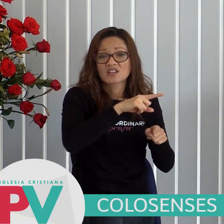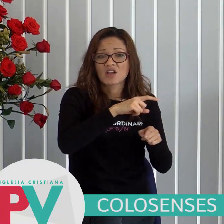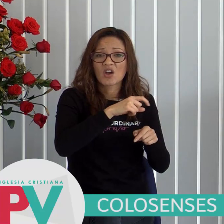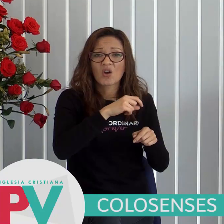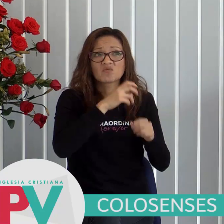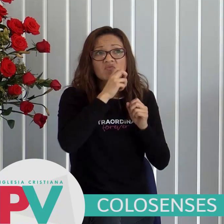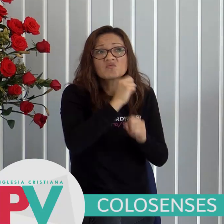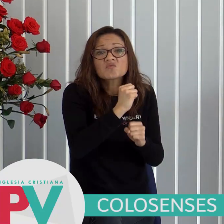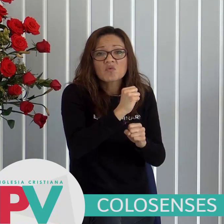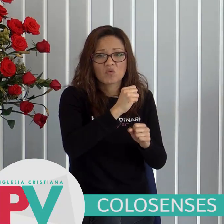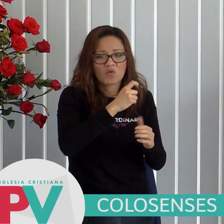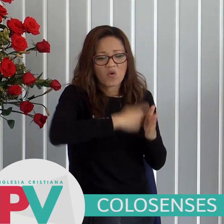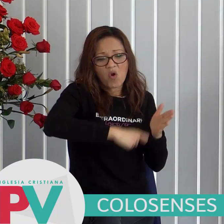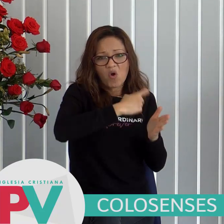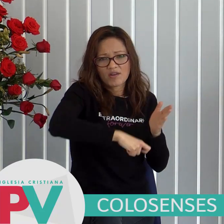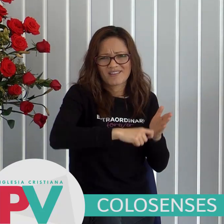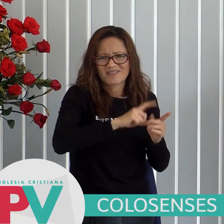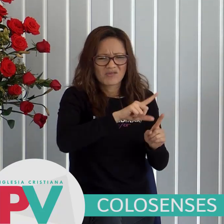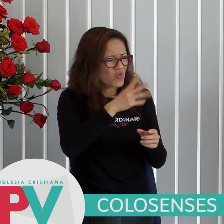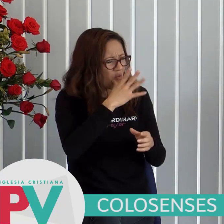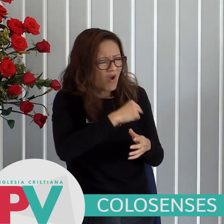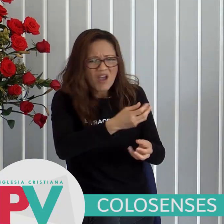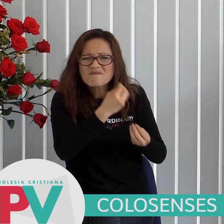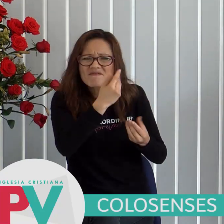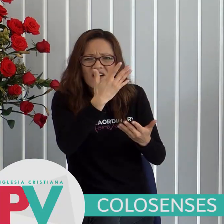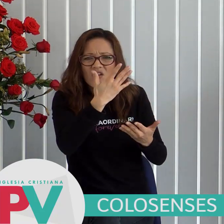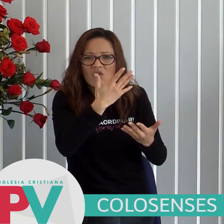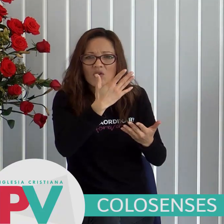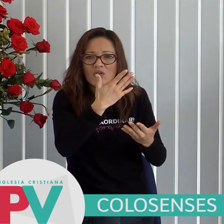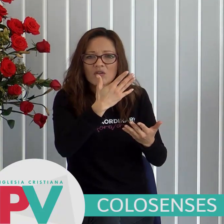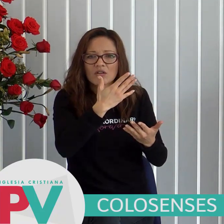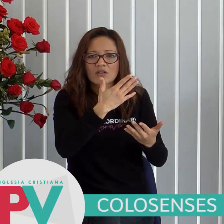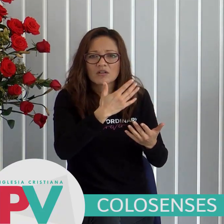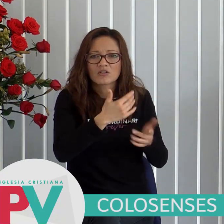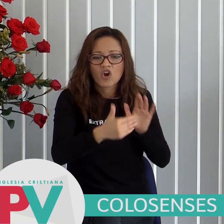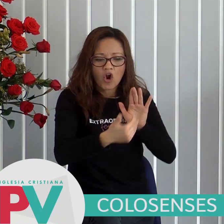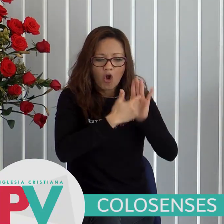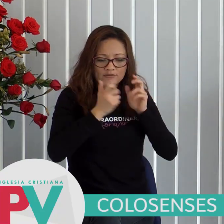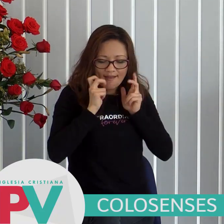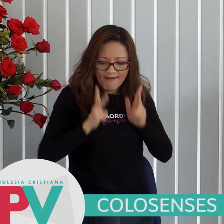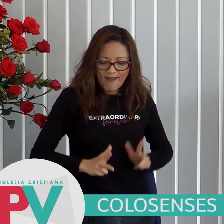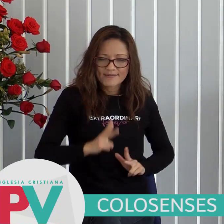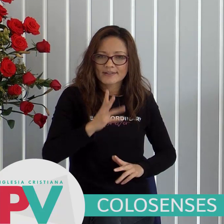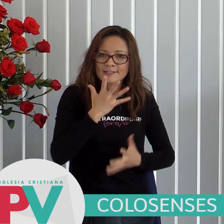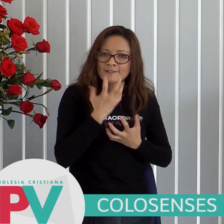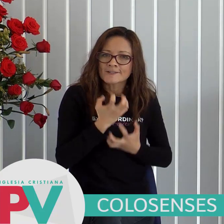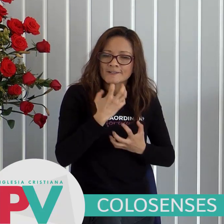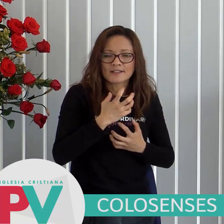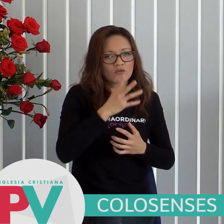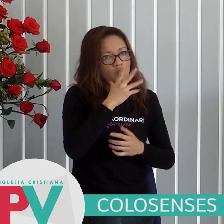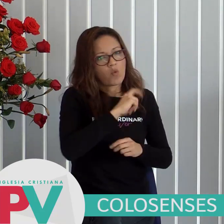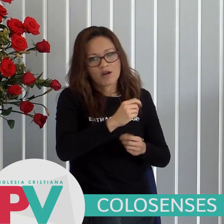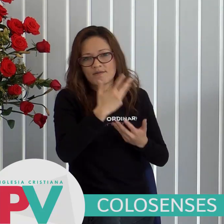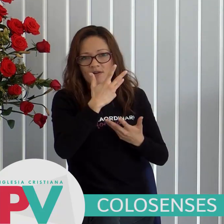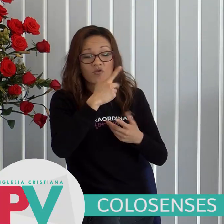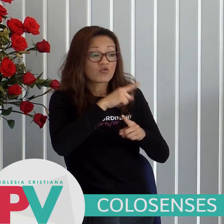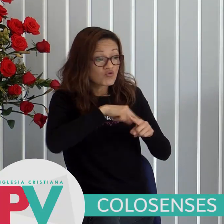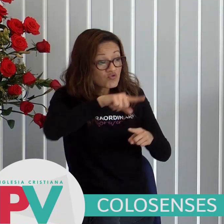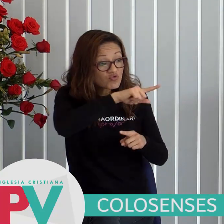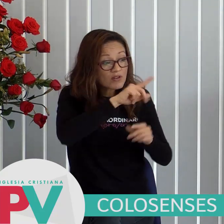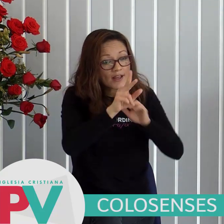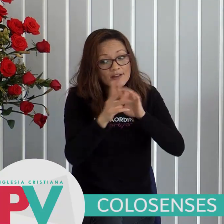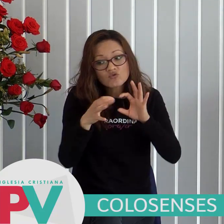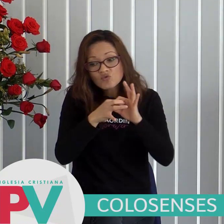trato del cuerpo, pero no tienen valor alguno contra los apetitos de la carne. Si pues habéis resucitado con